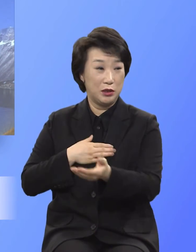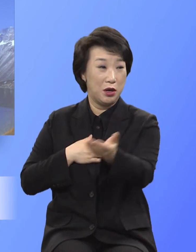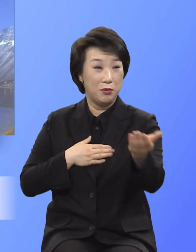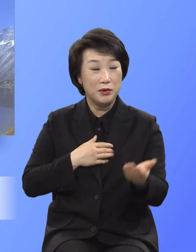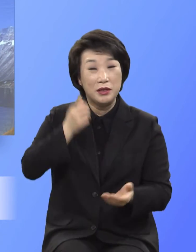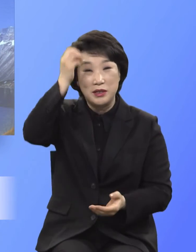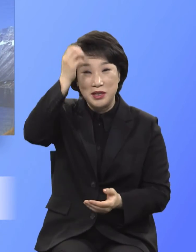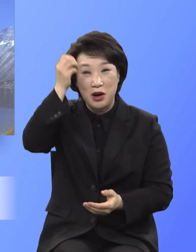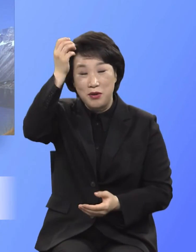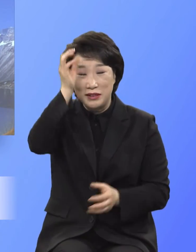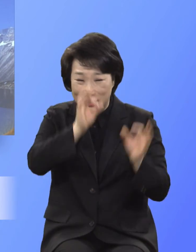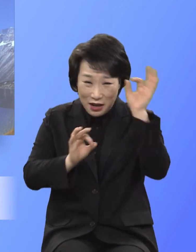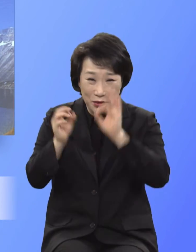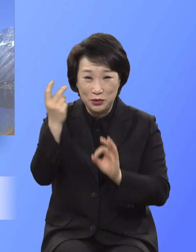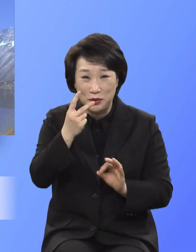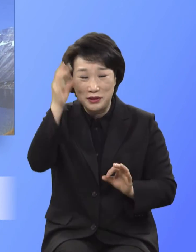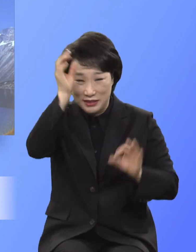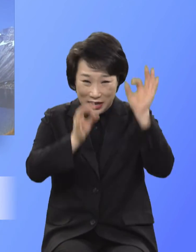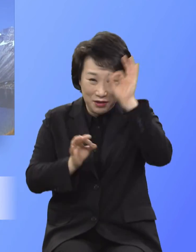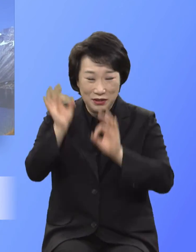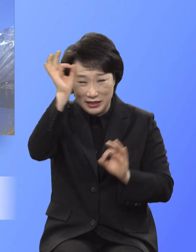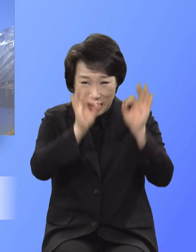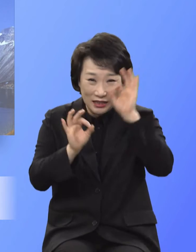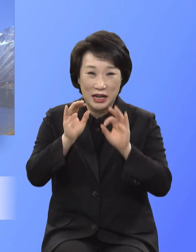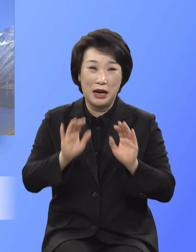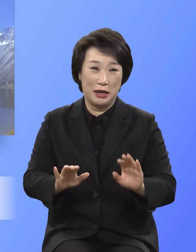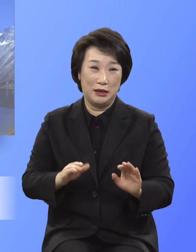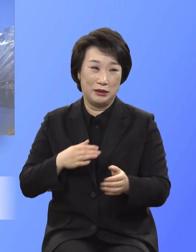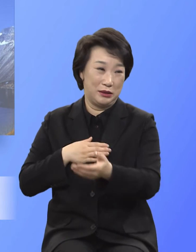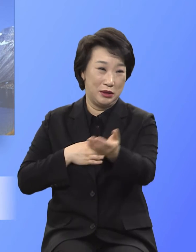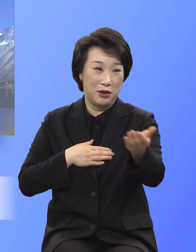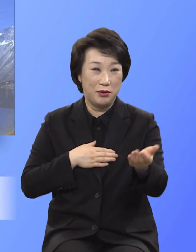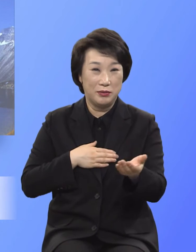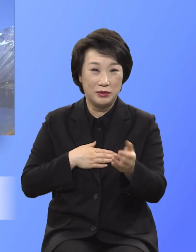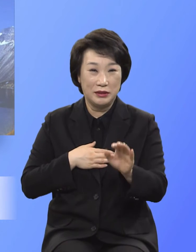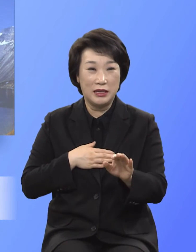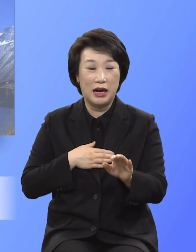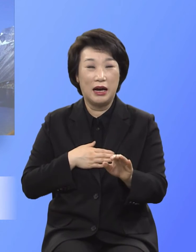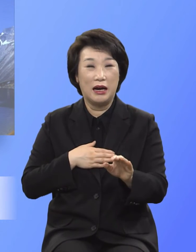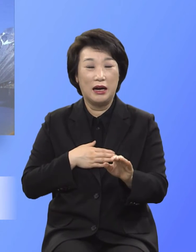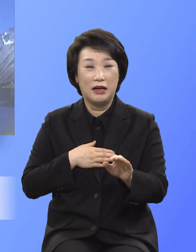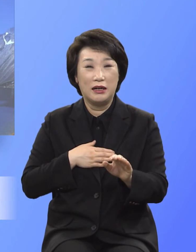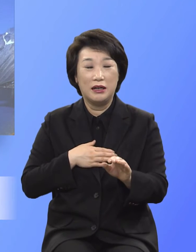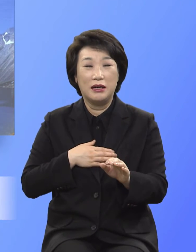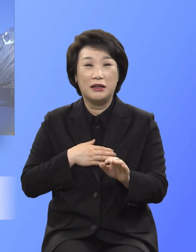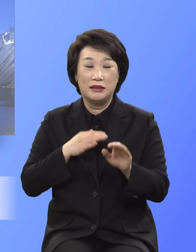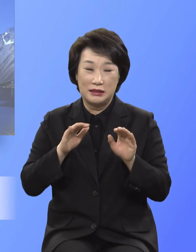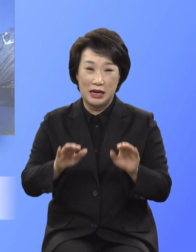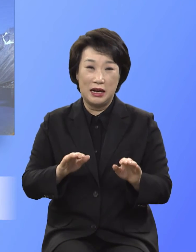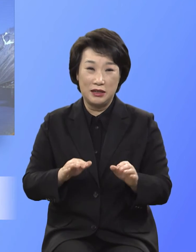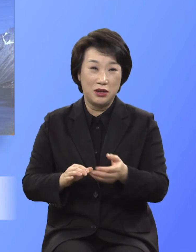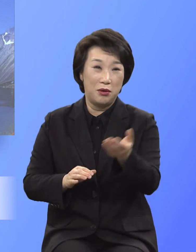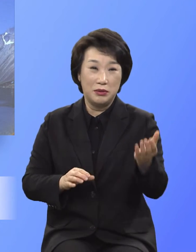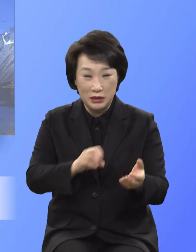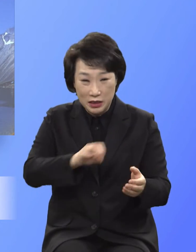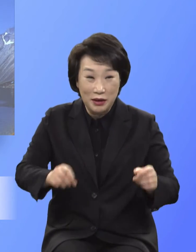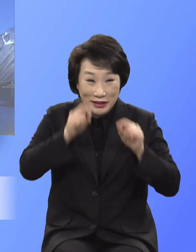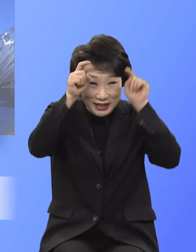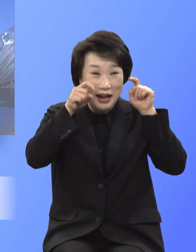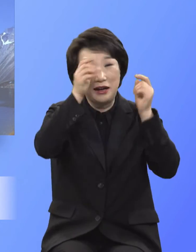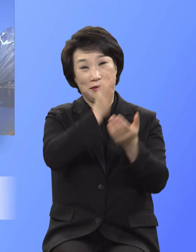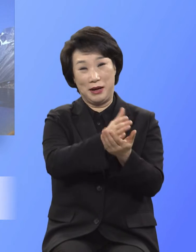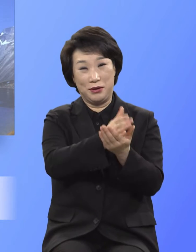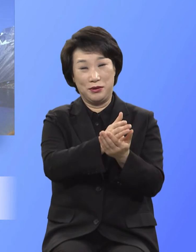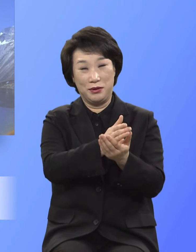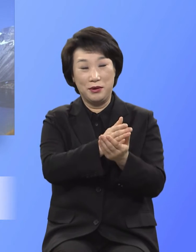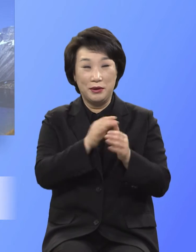여러분의 영혼을 찾고 또 찾고 또 찾고 또 찾아서 절대로 여러분들이 잊어버린 양이 되지